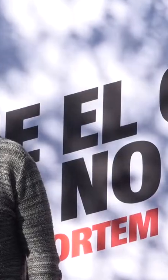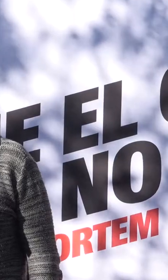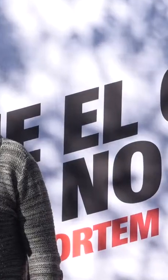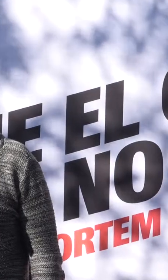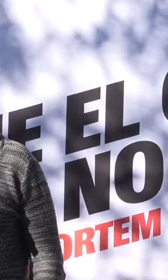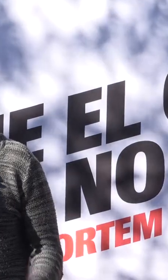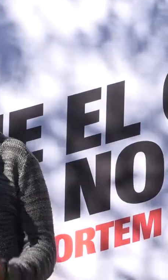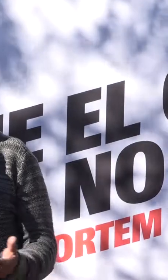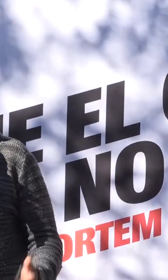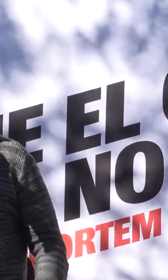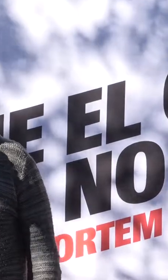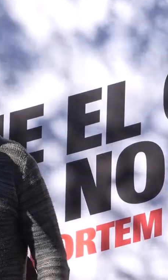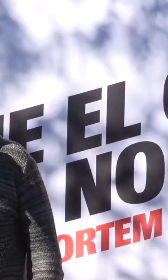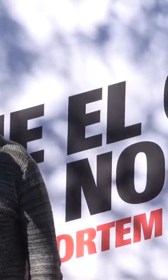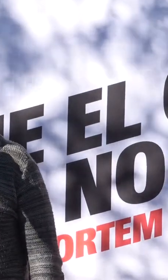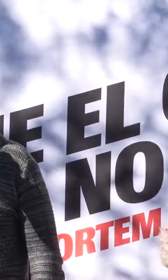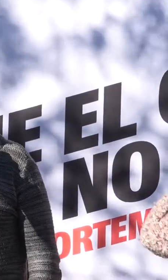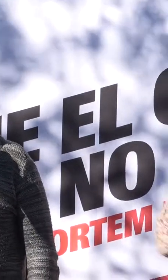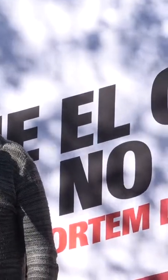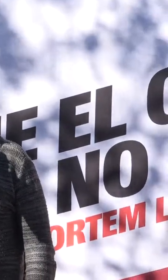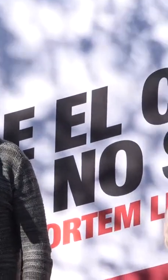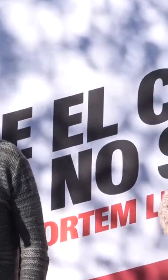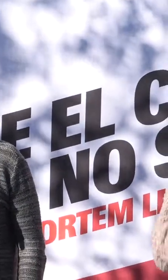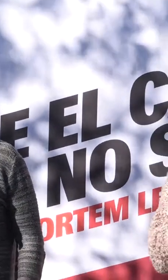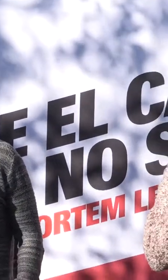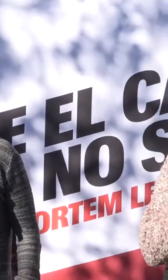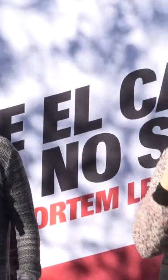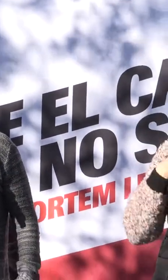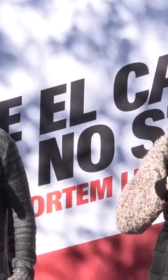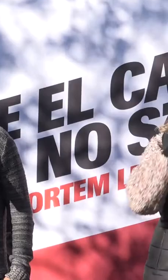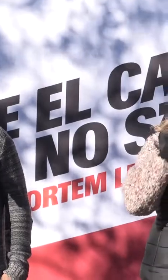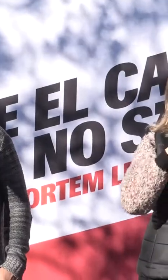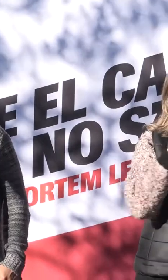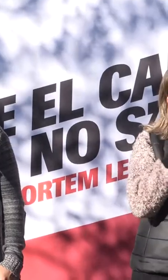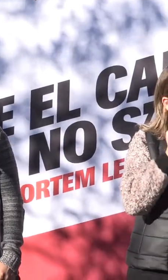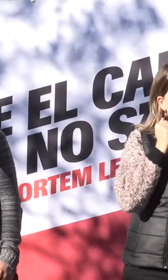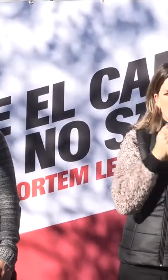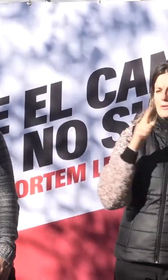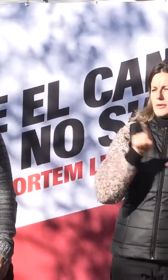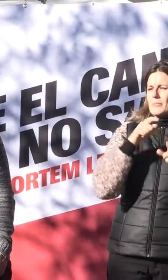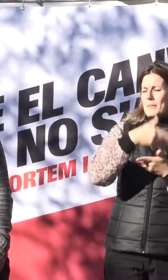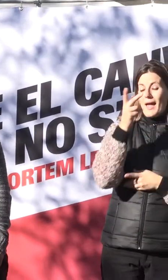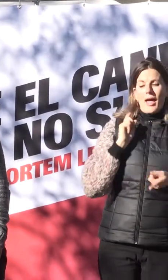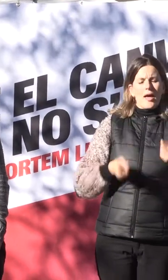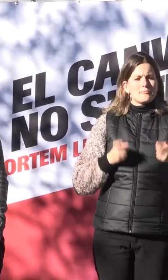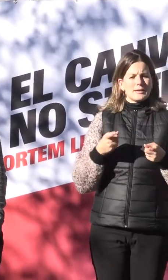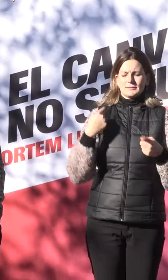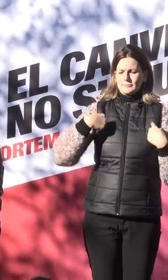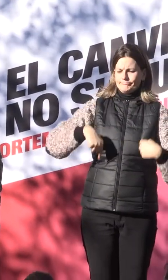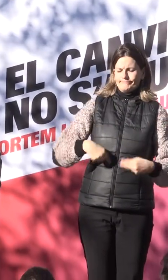que mis 31 años y tengo 10 años ejerciendo el oficio de periodistas en méxico nunca lo había